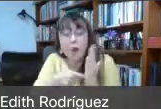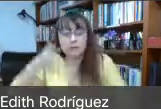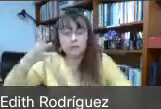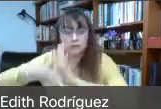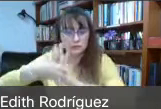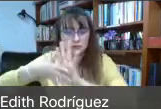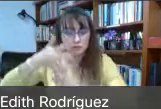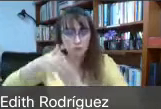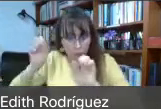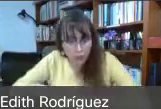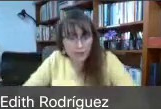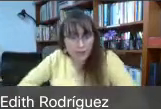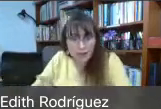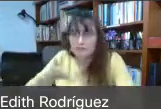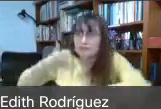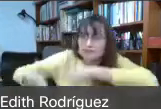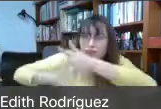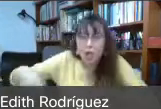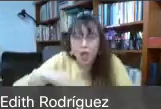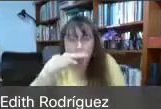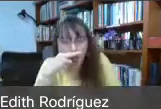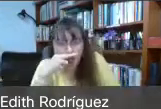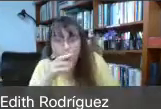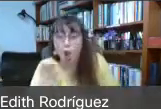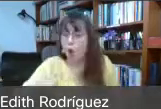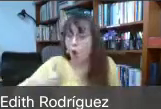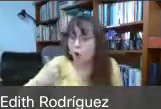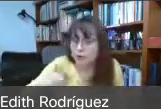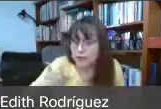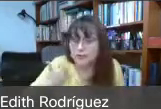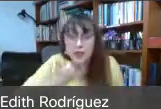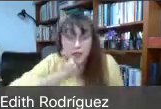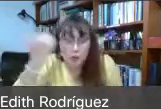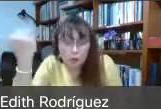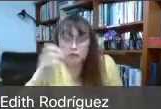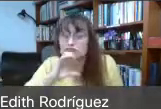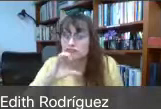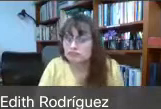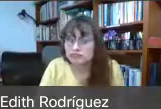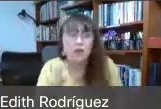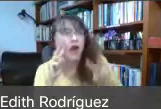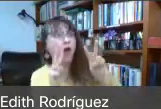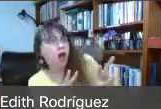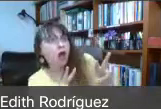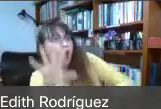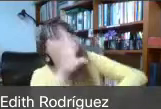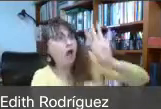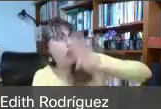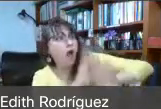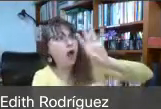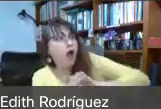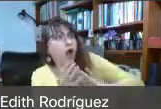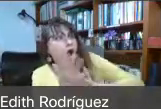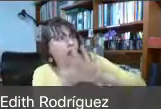la literatura es importante poderla elaborar, poderla dimensionar desde la lengua de signos para